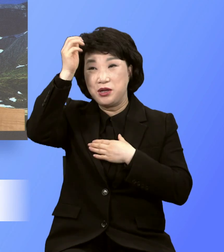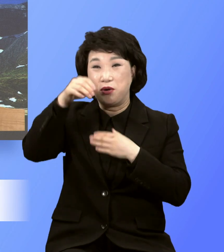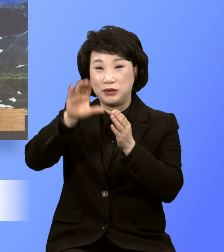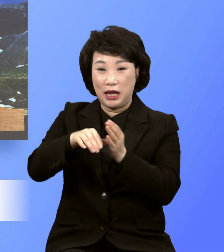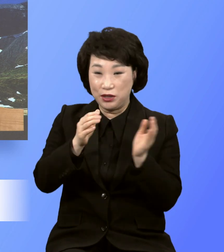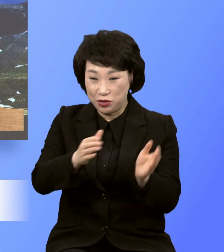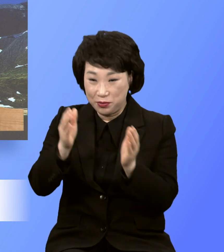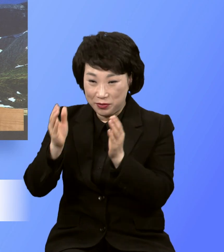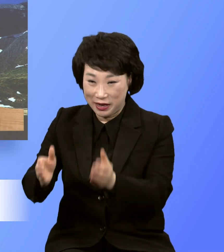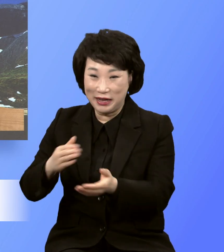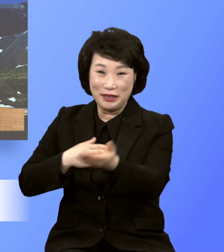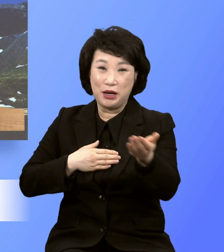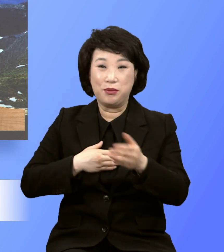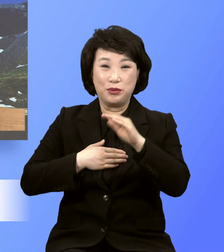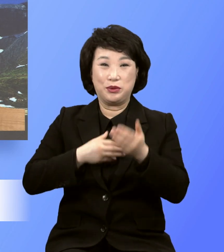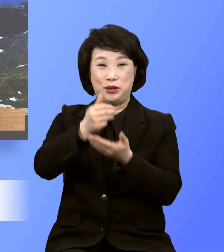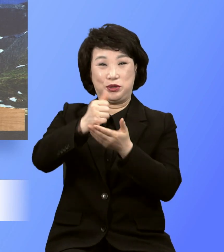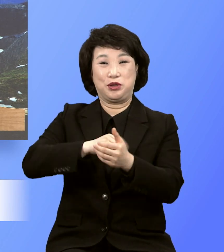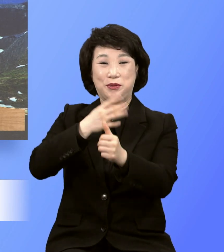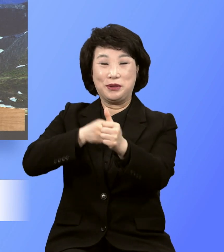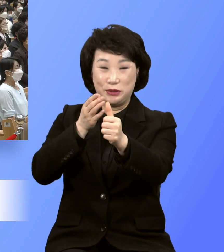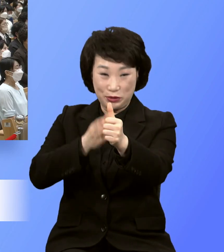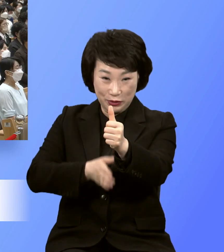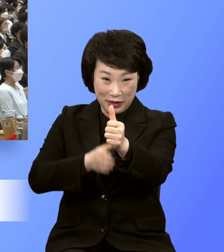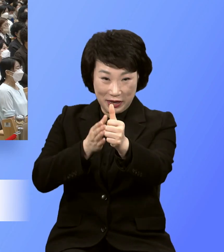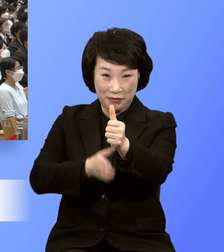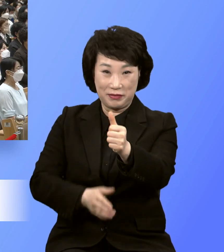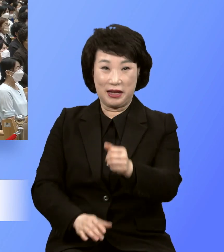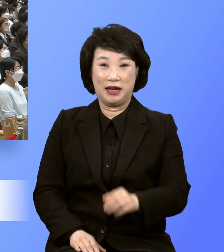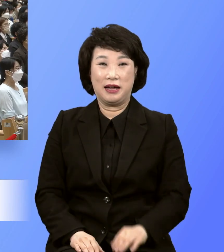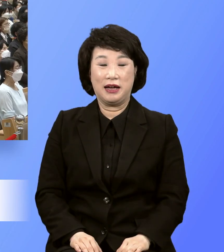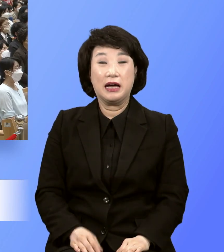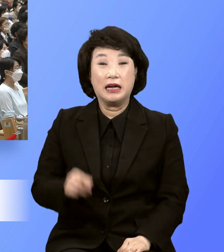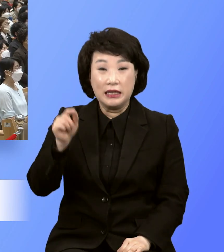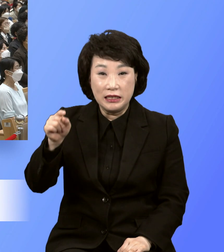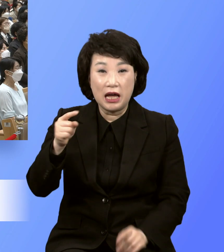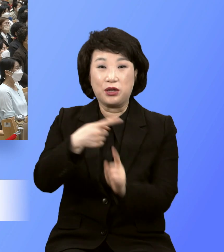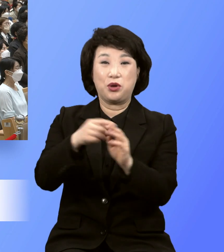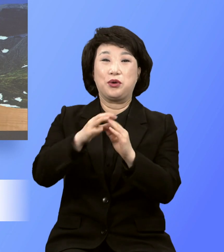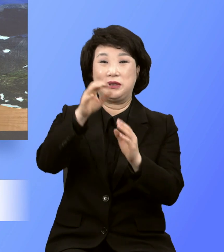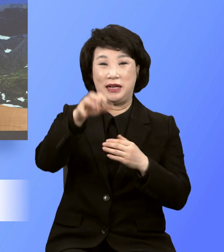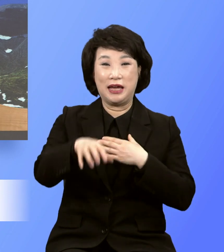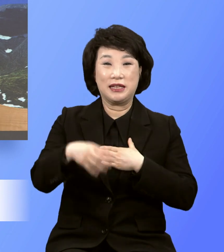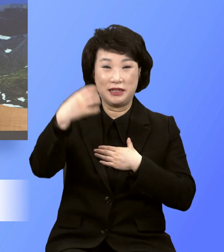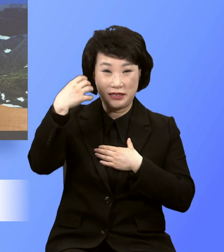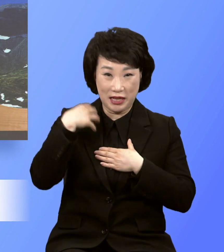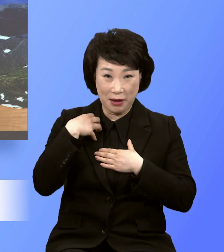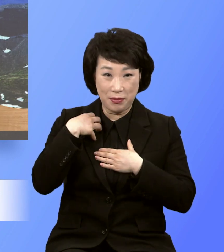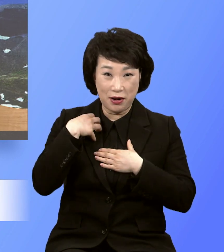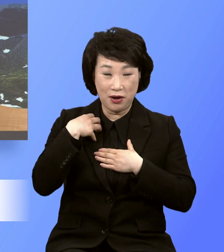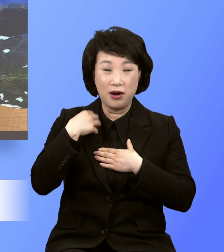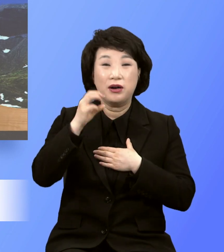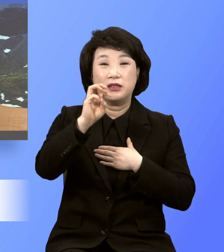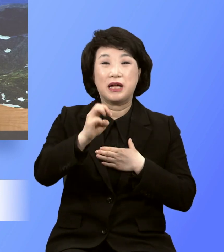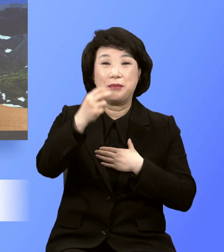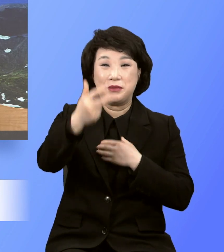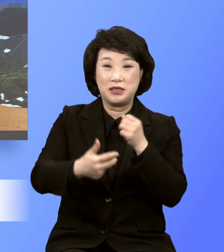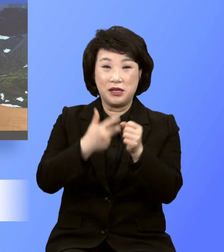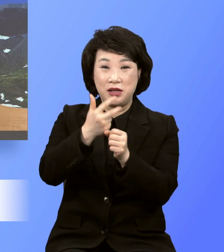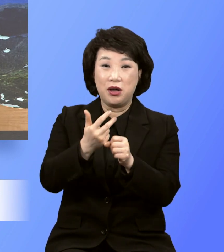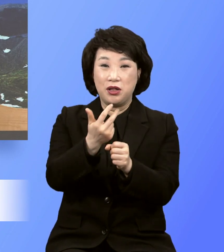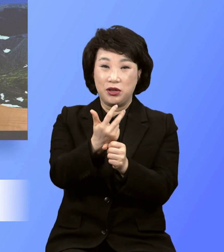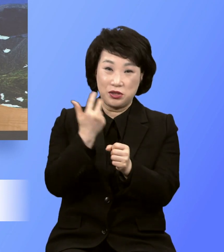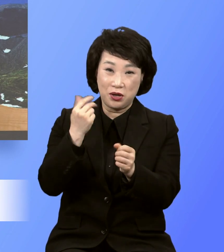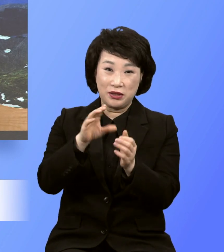때를 준비하는 여러분 되기를 주님의 이름으로 축원합니다. 이것이 교회의 삶이요, 37년